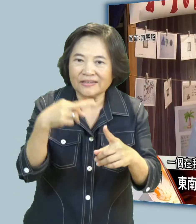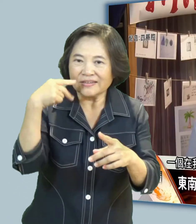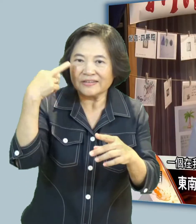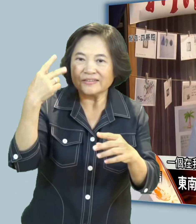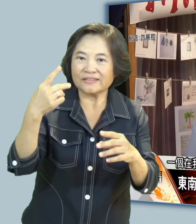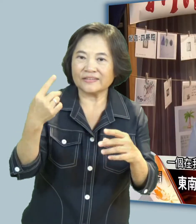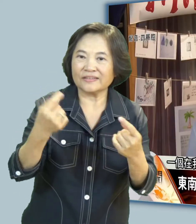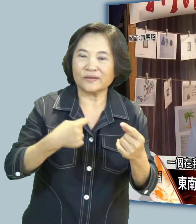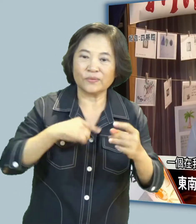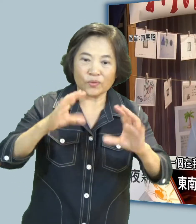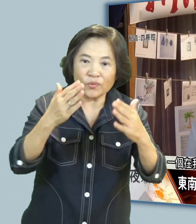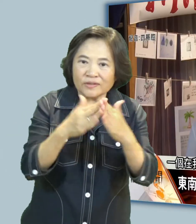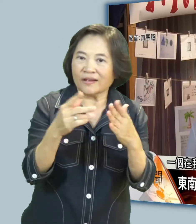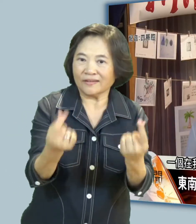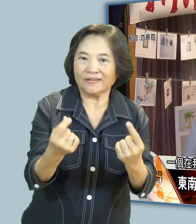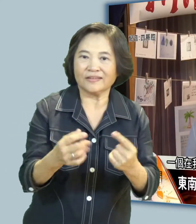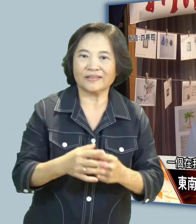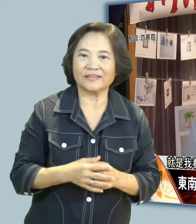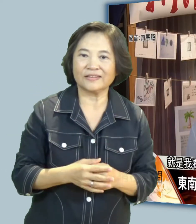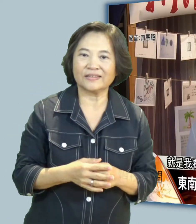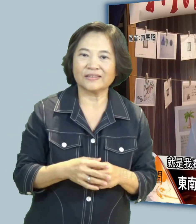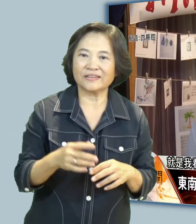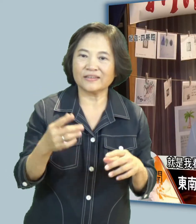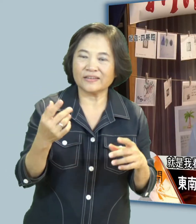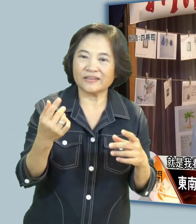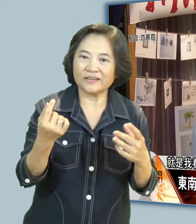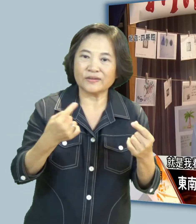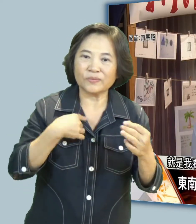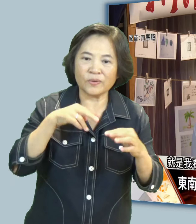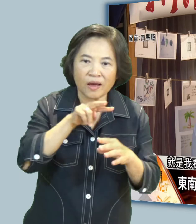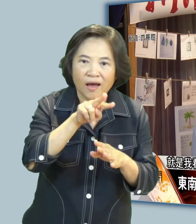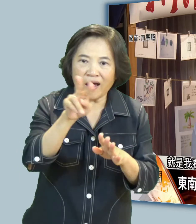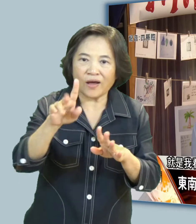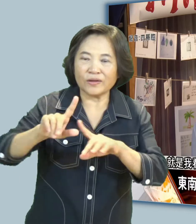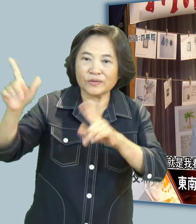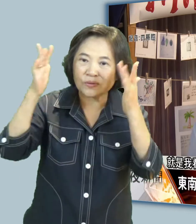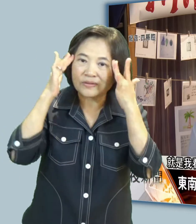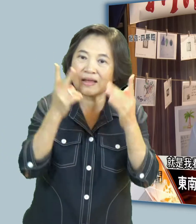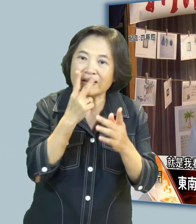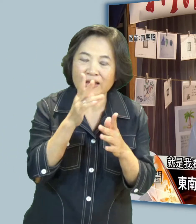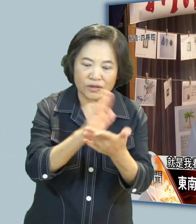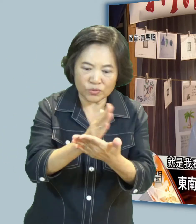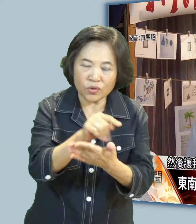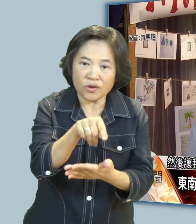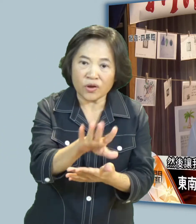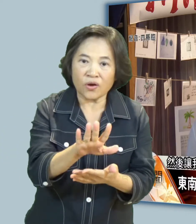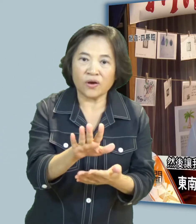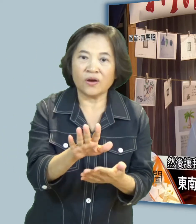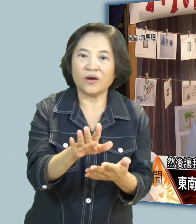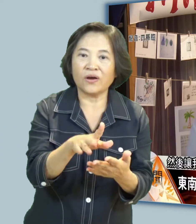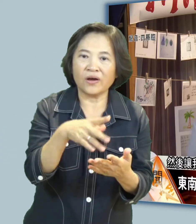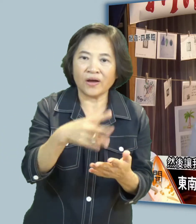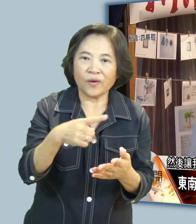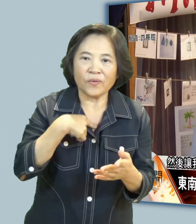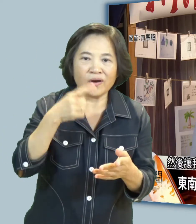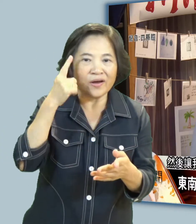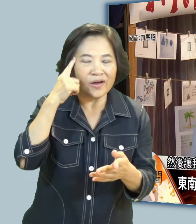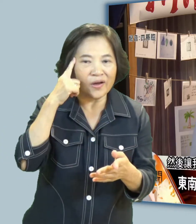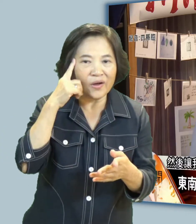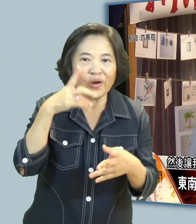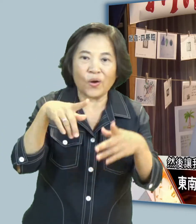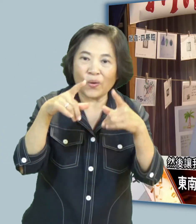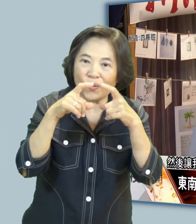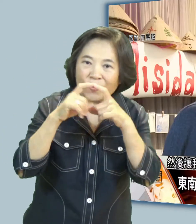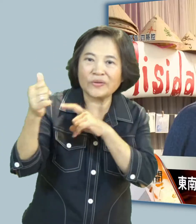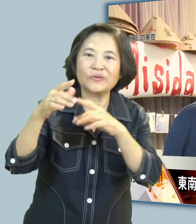个在我国家一样，就是我看得到那个东南亚的书店，然后让我回到好像啊我